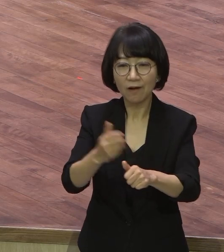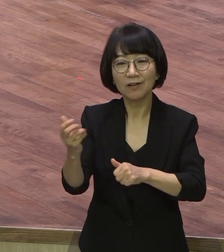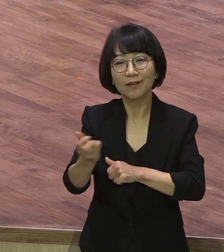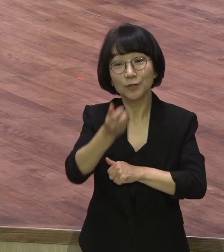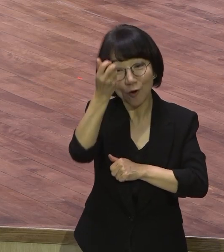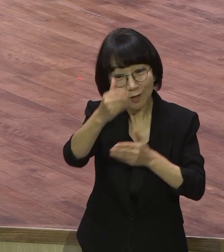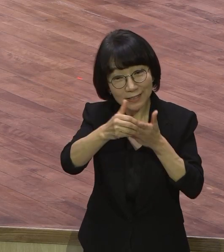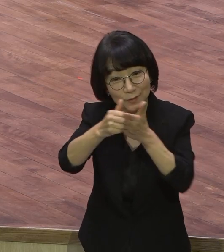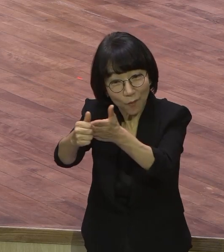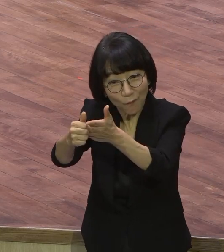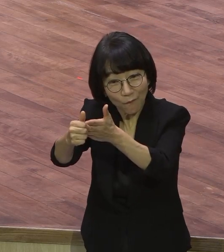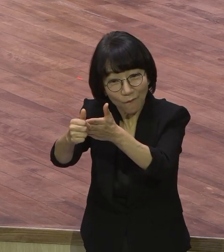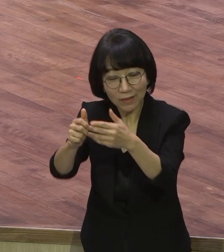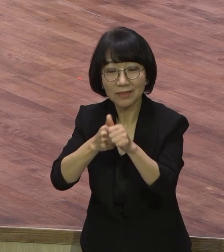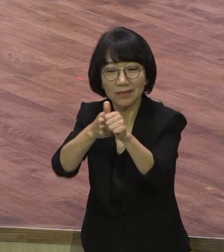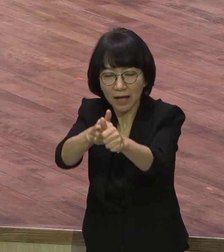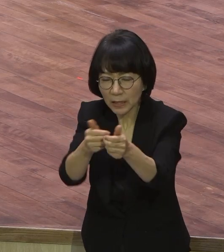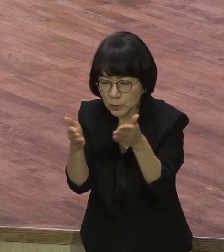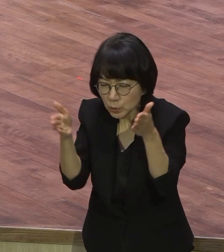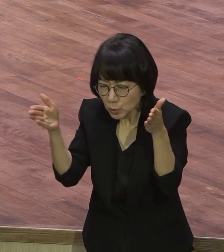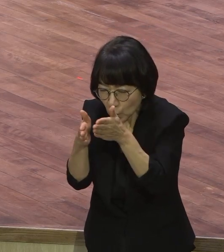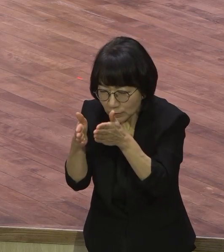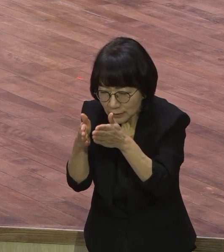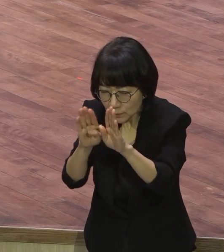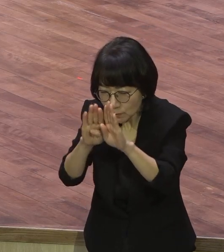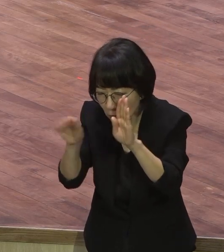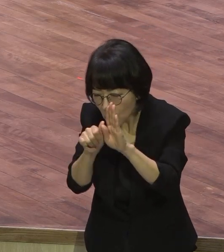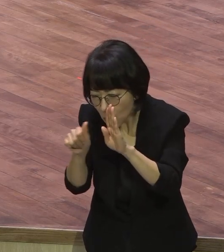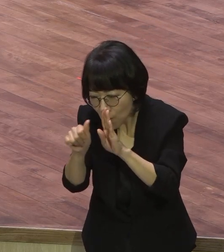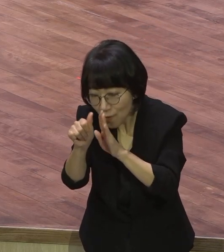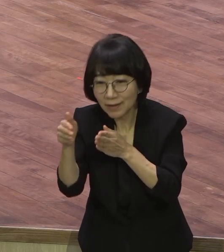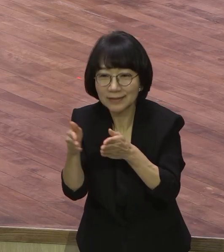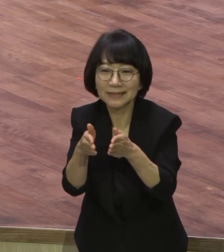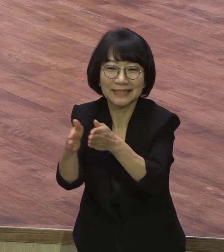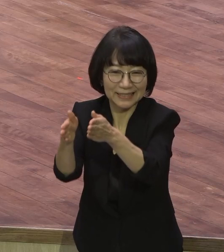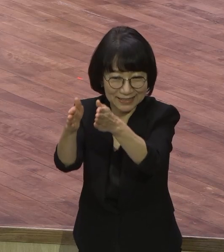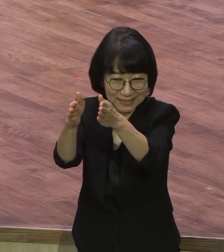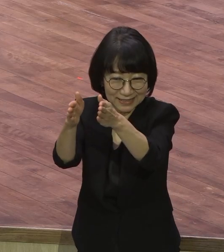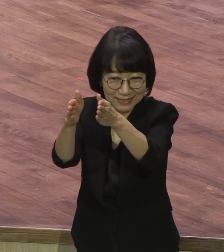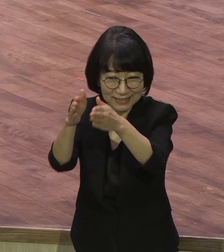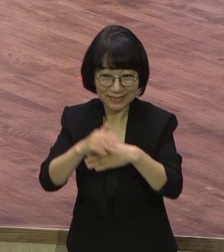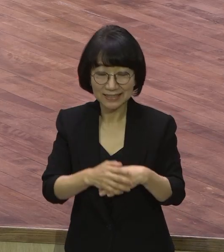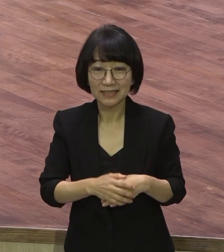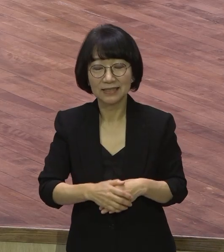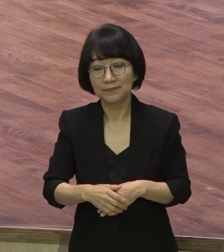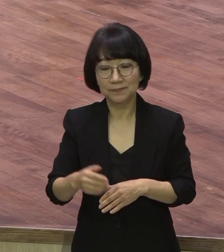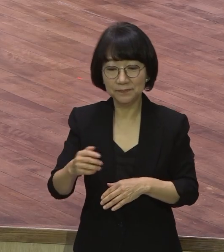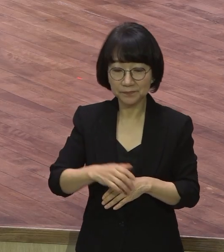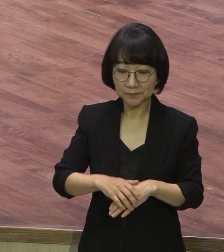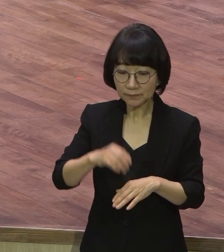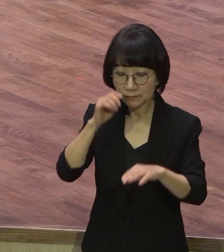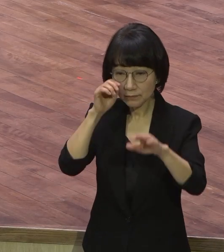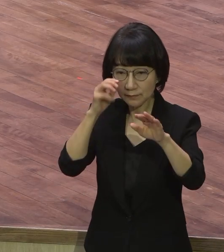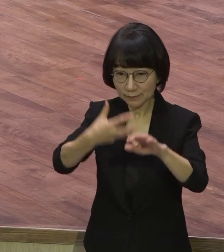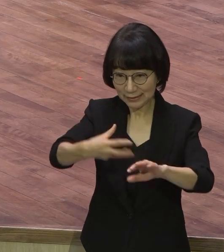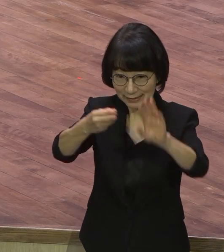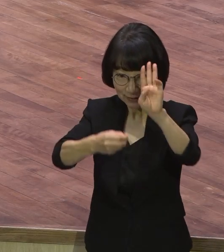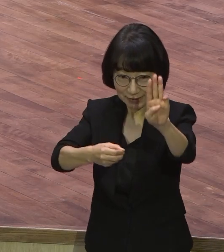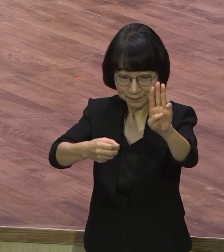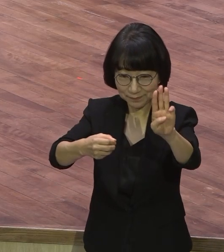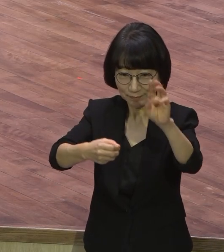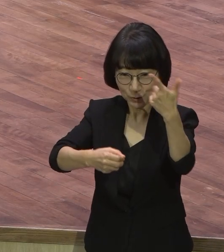이렇게 영적인 생각과 시각이 달라지면 장세 6장 3장 11장 이